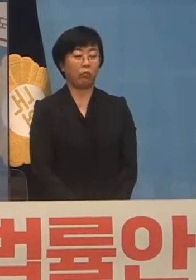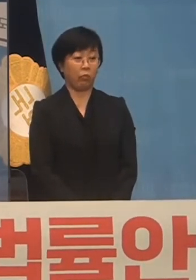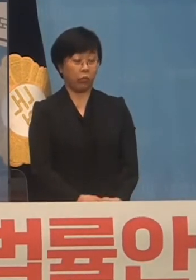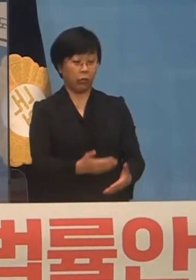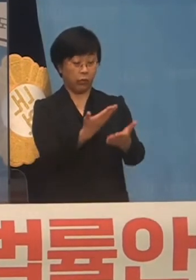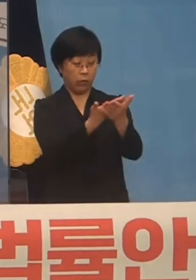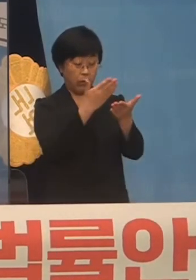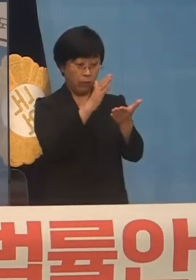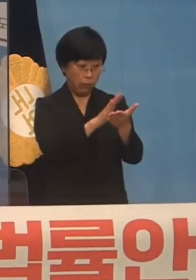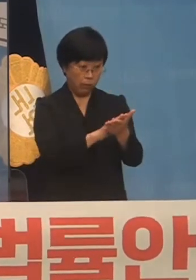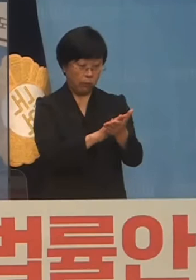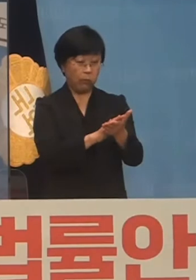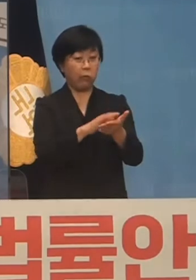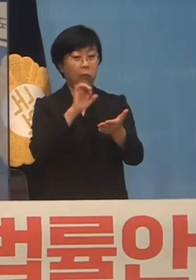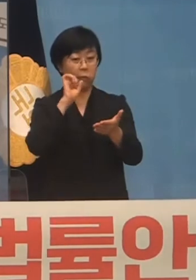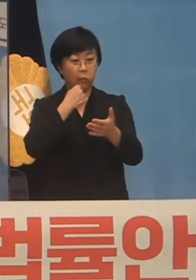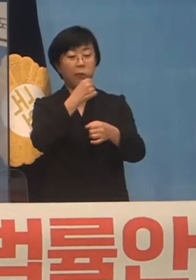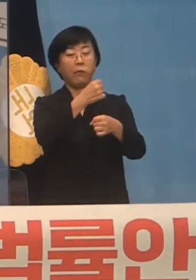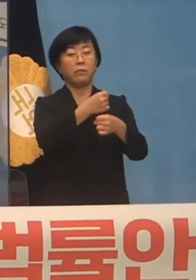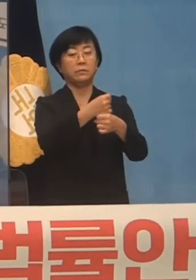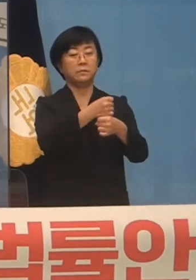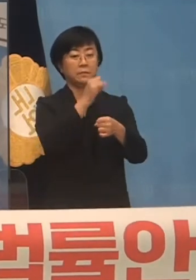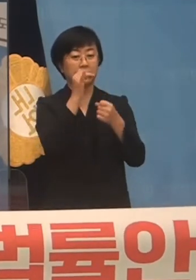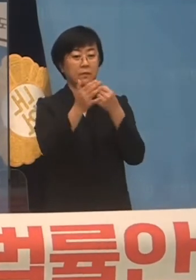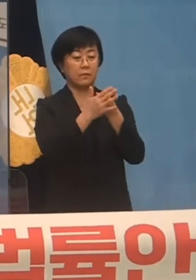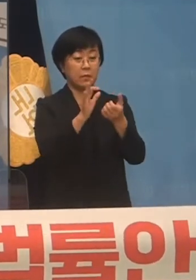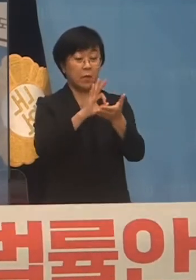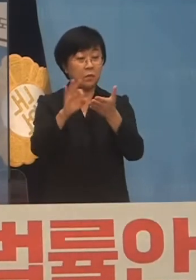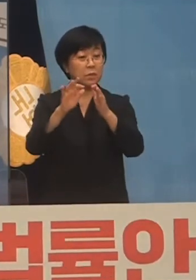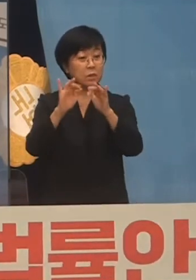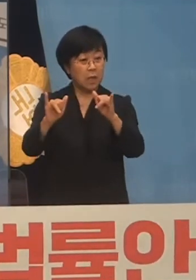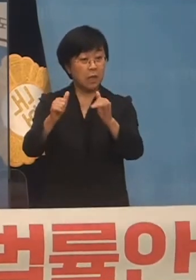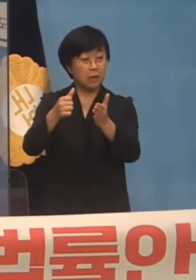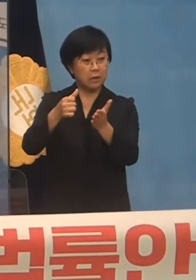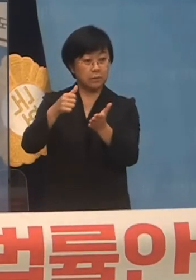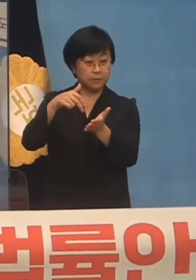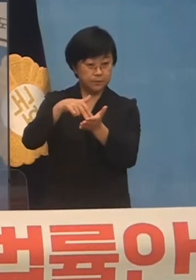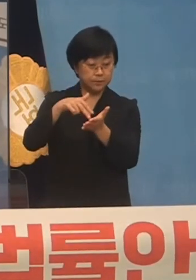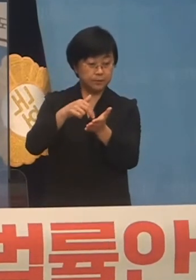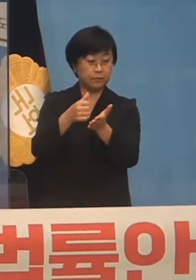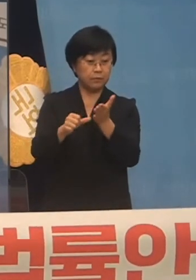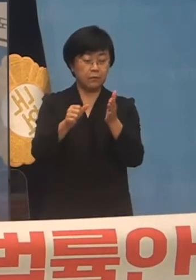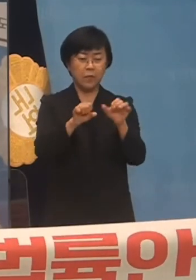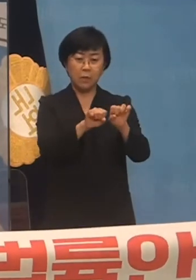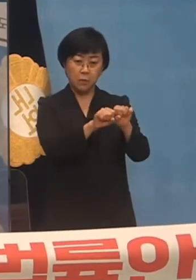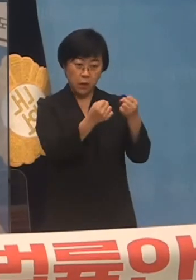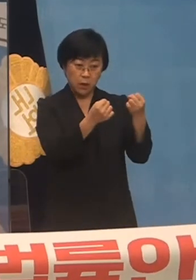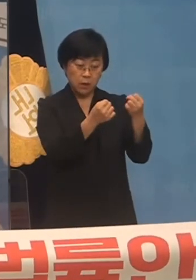이렇게 수리하는 것을 어렵게 해놨기에 소비자들은 제품이 고장이 나면